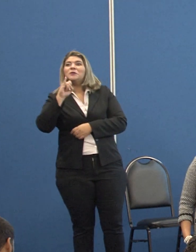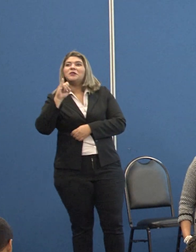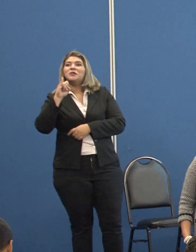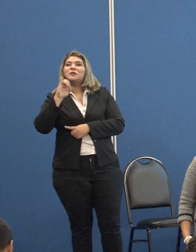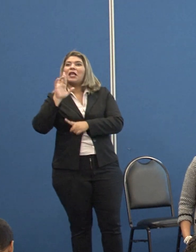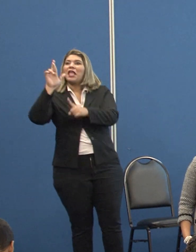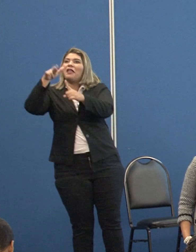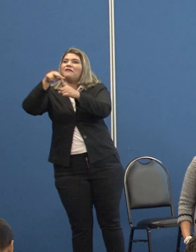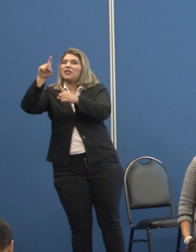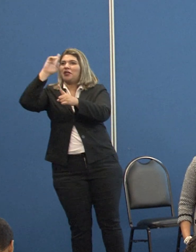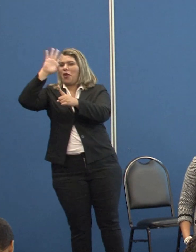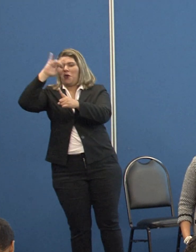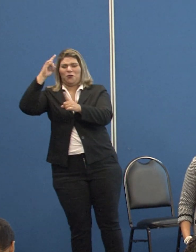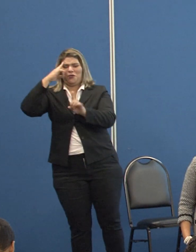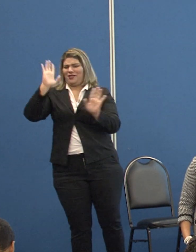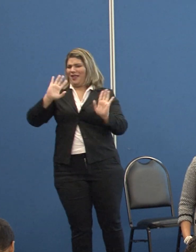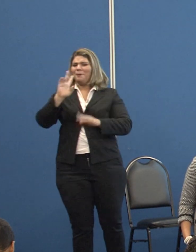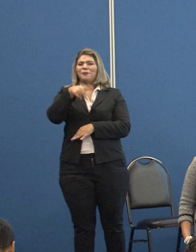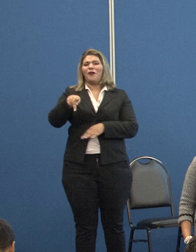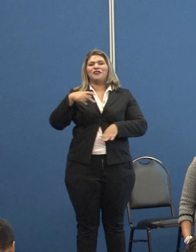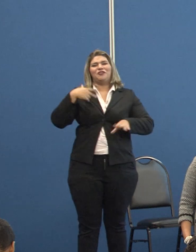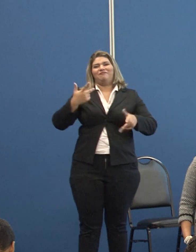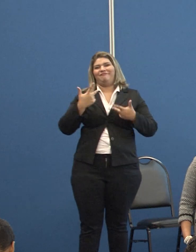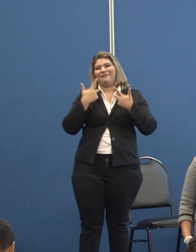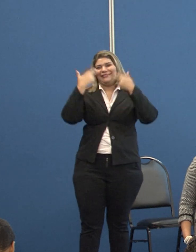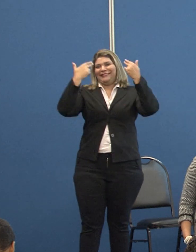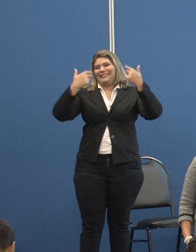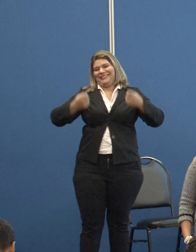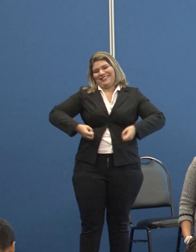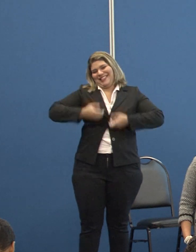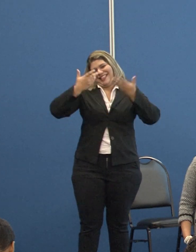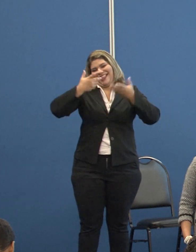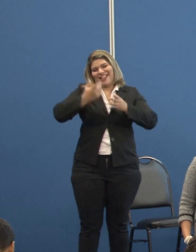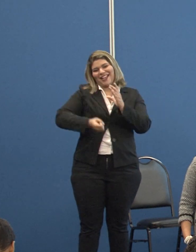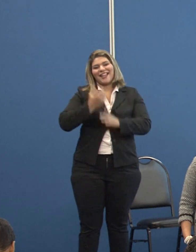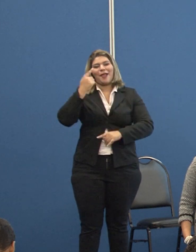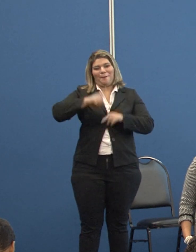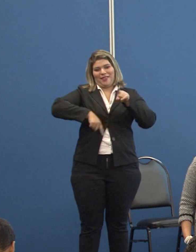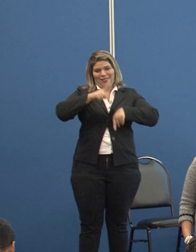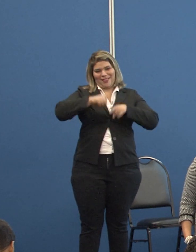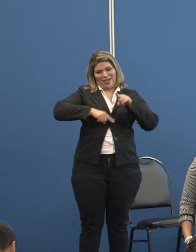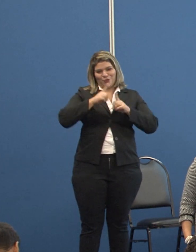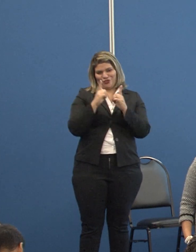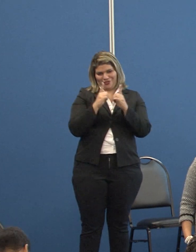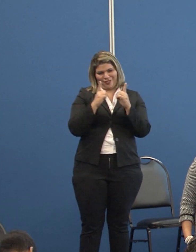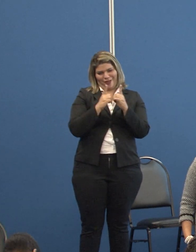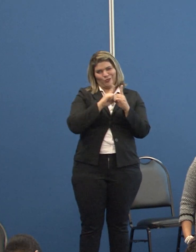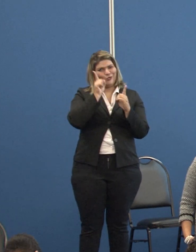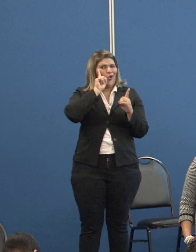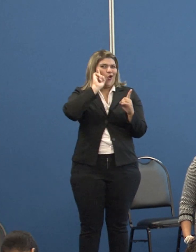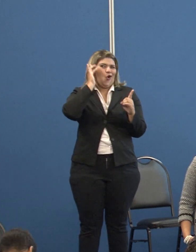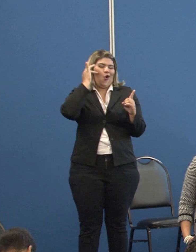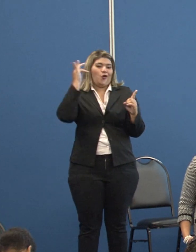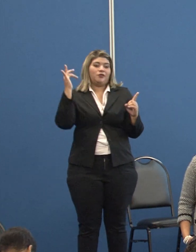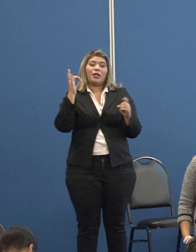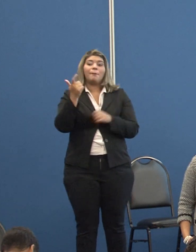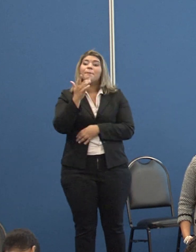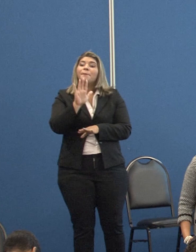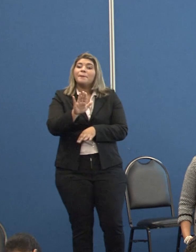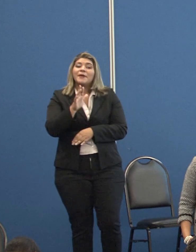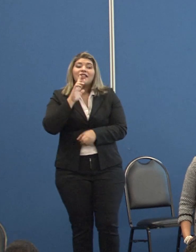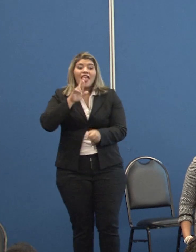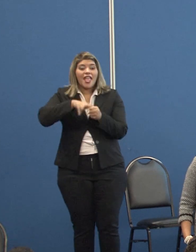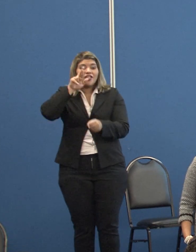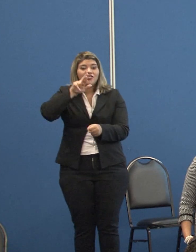arcabouço teórico, metodológico, mas, assim, muitas vezes o aluno nos leva a produzir. Quando a gente amadurece um pouco mais